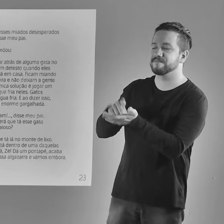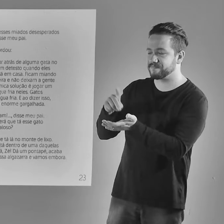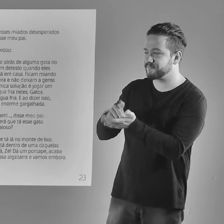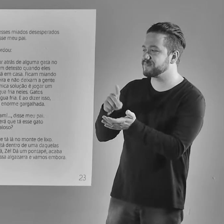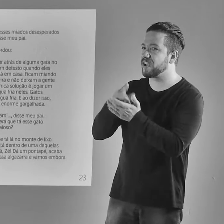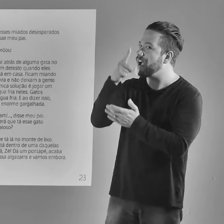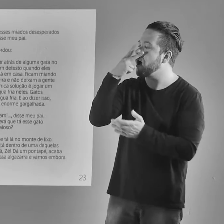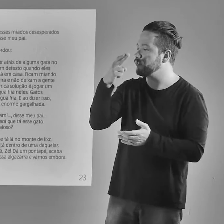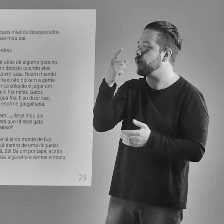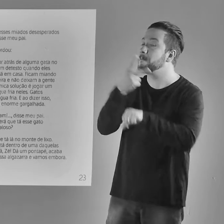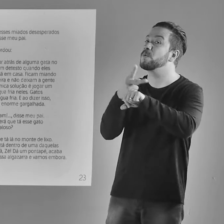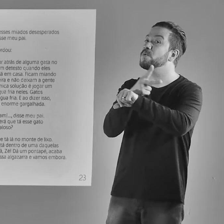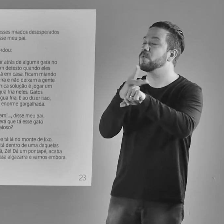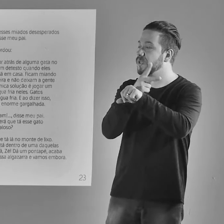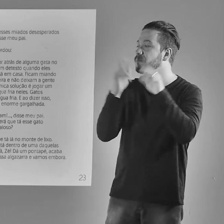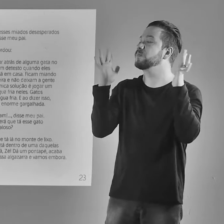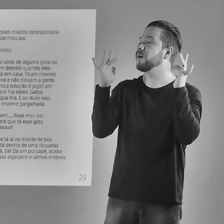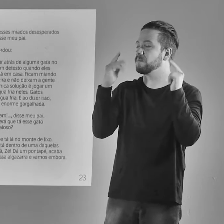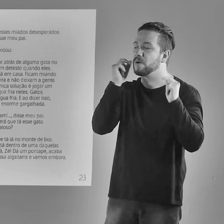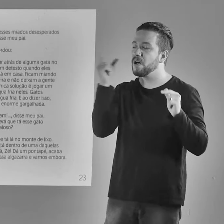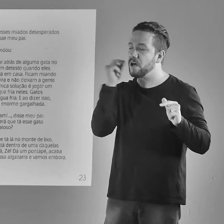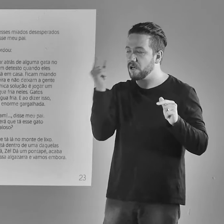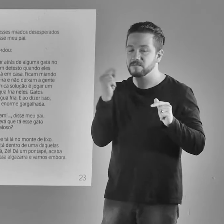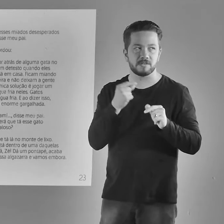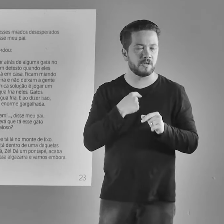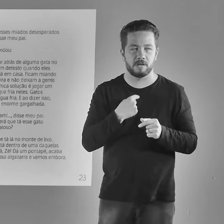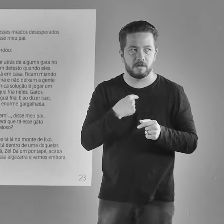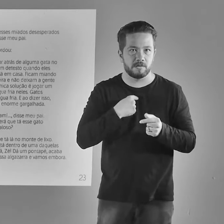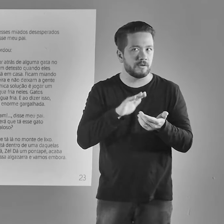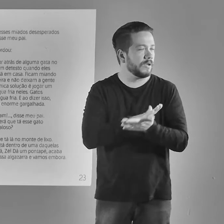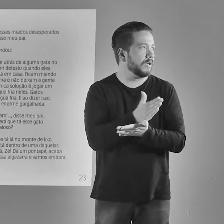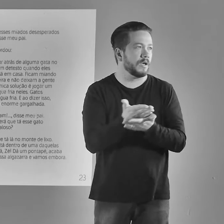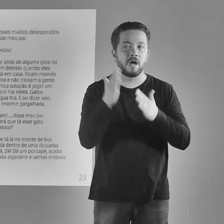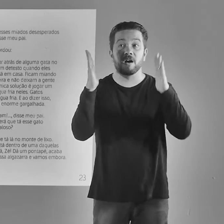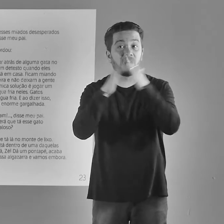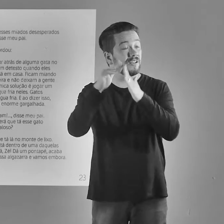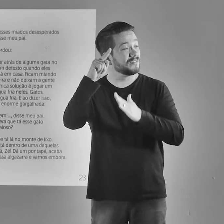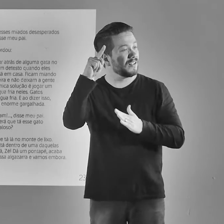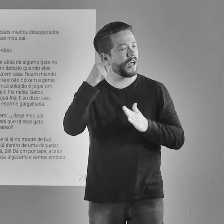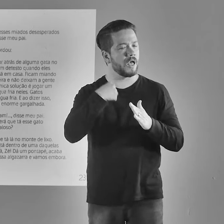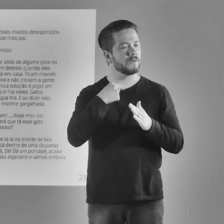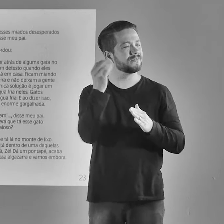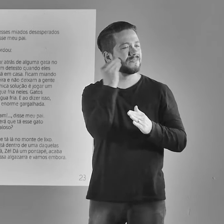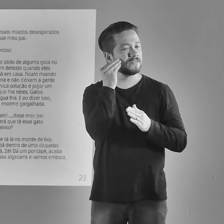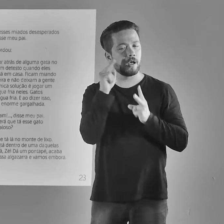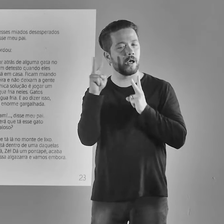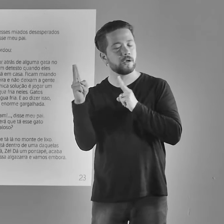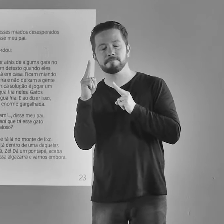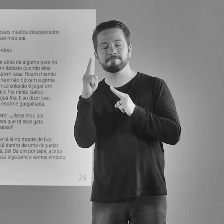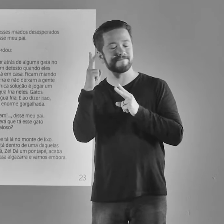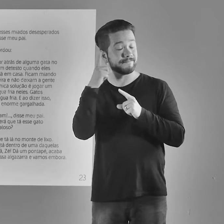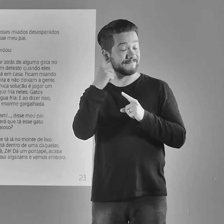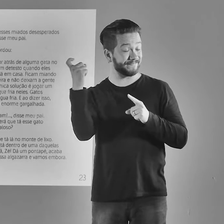no cio. Também detesto quando eles aparecem lá em casa. Ficam miando a noite inteira e não deixam a gente dormir.